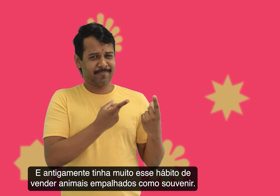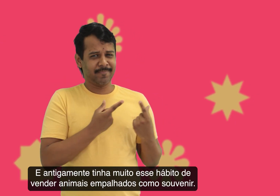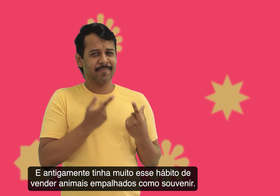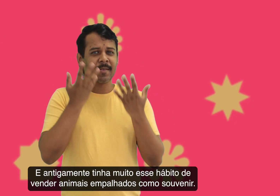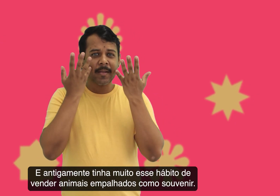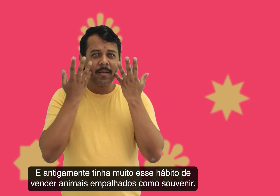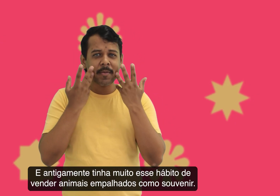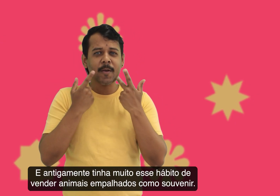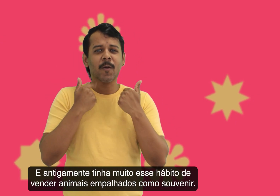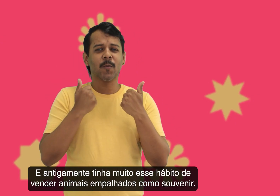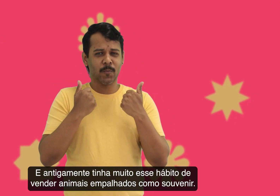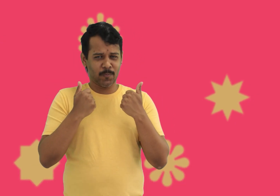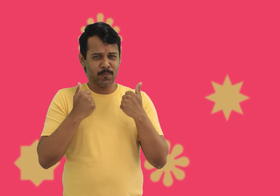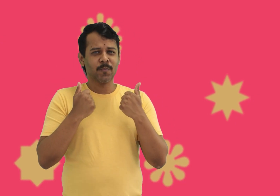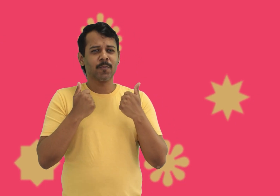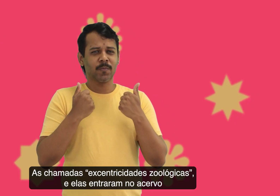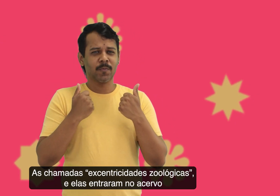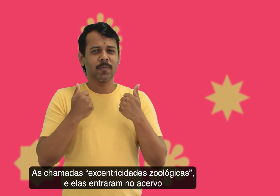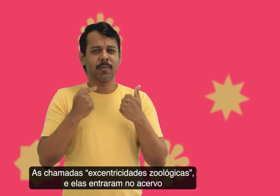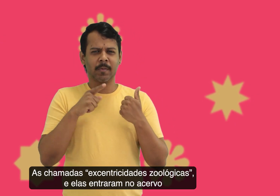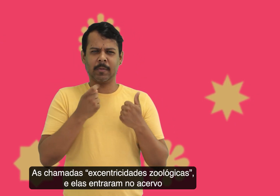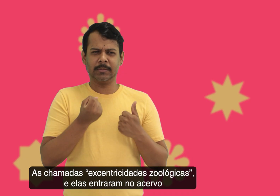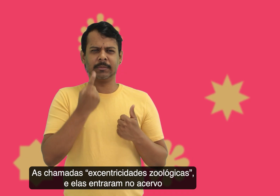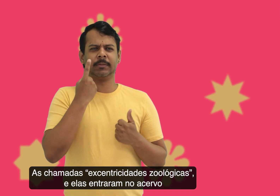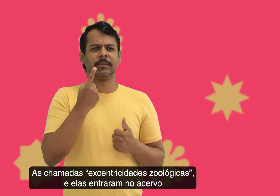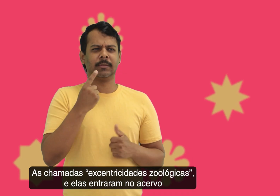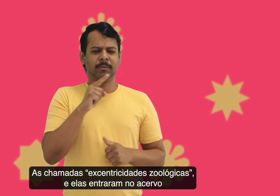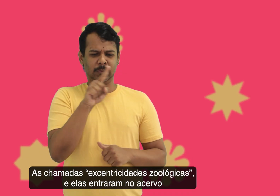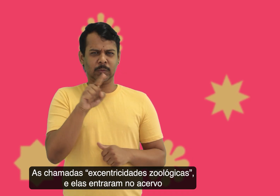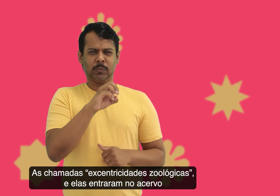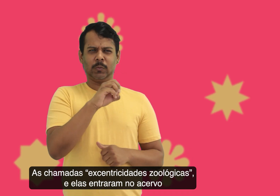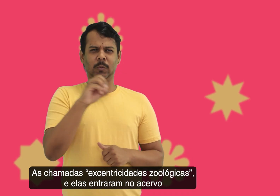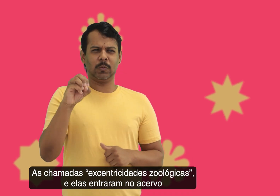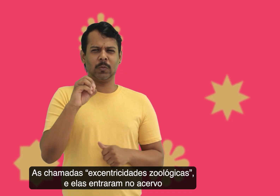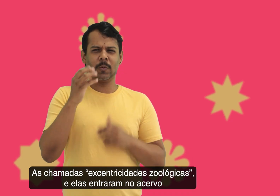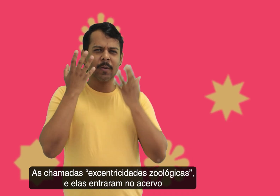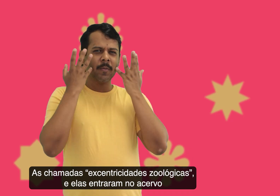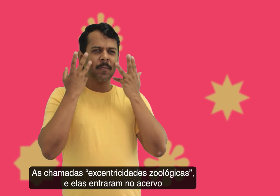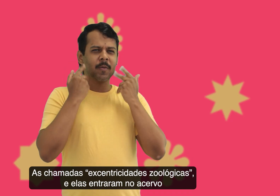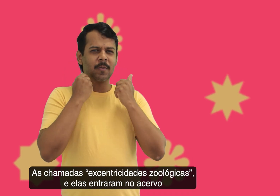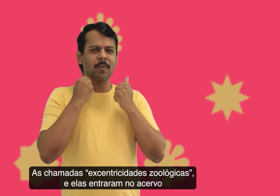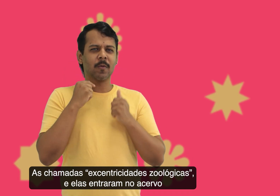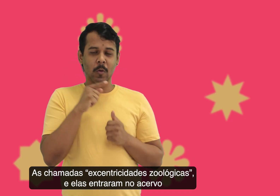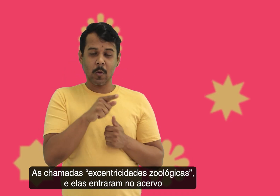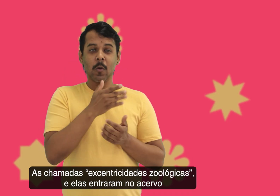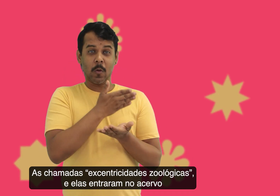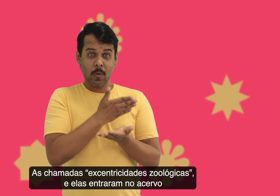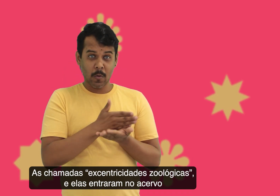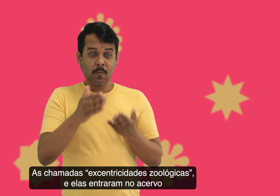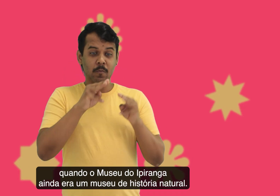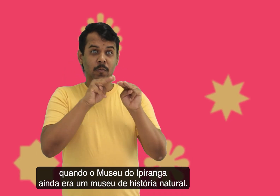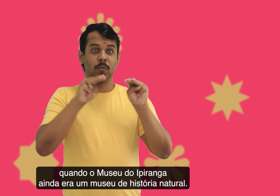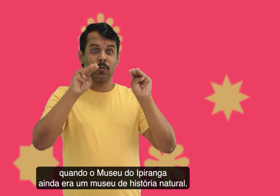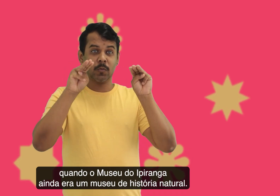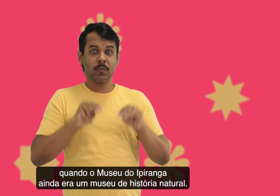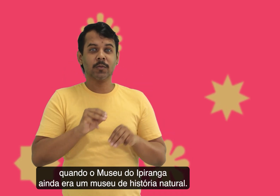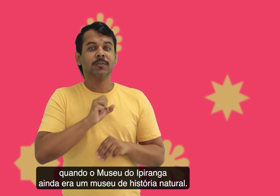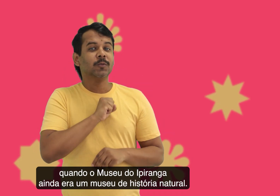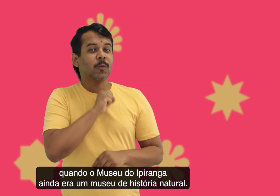animais empalhados como souvenir, né? As chamadas excentricidades zoológicas. E elas entraram no acervo quando o Museu do